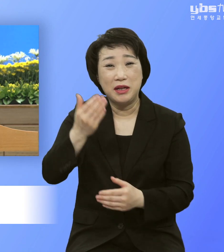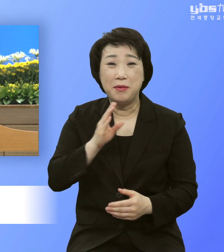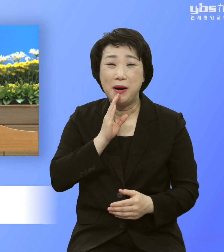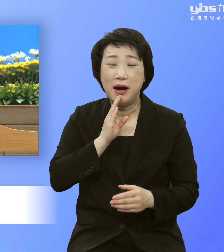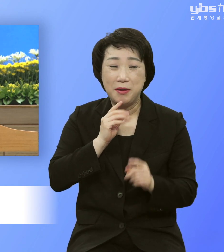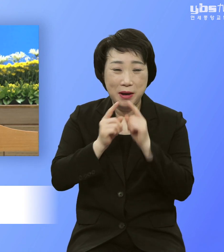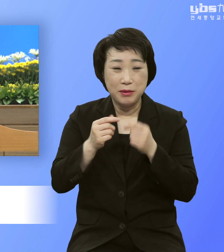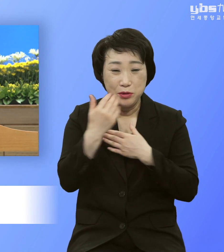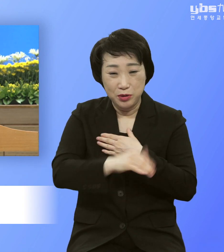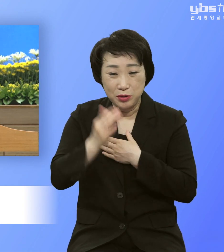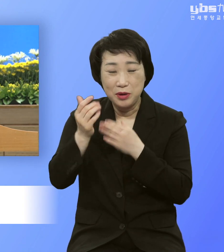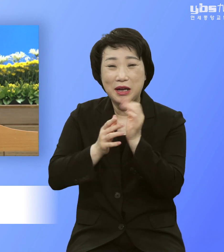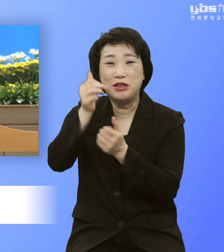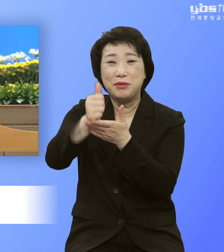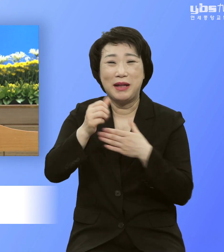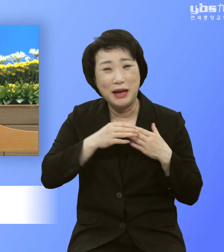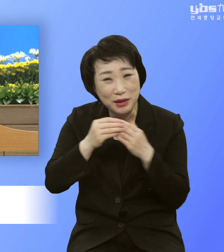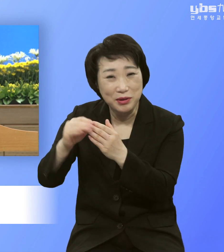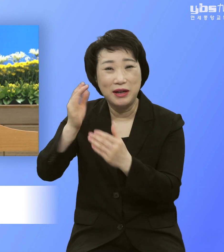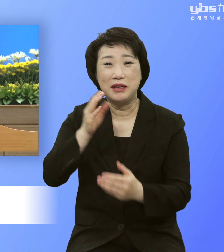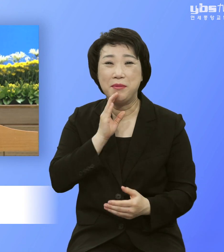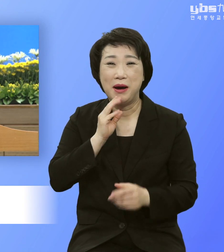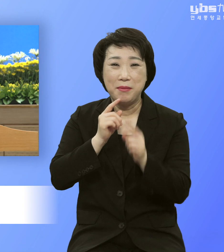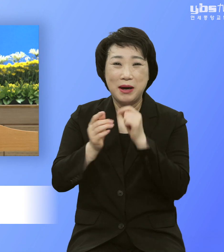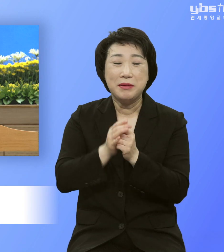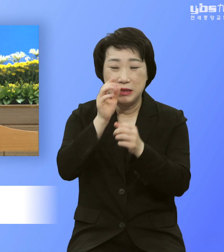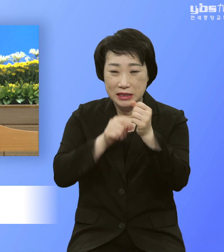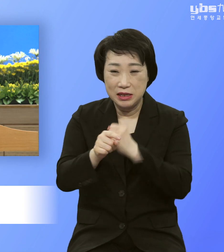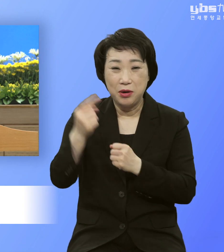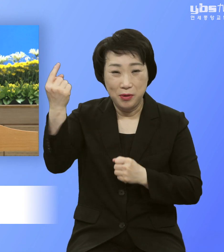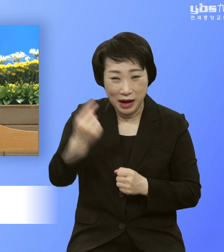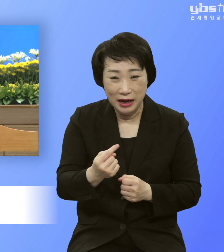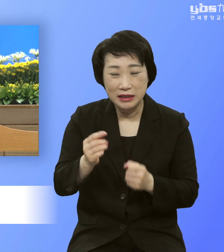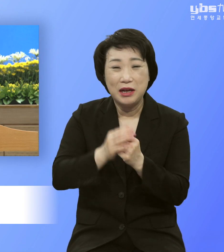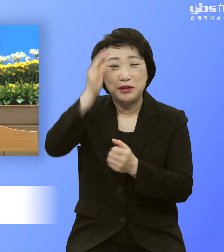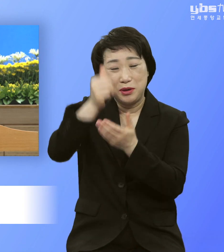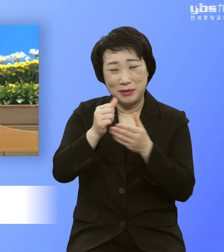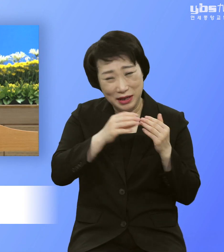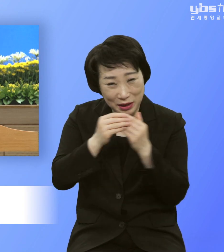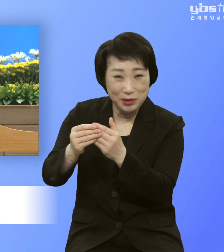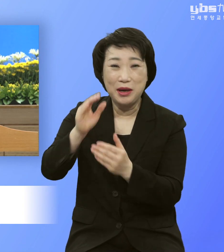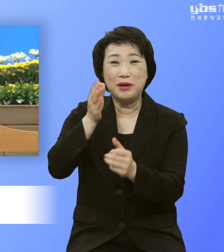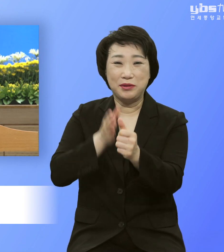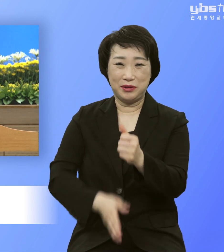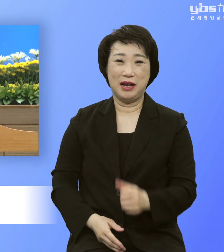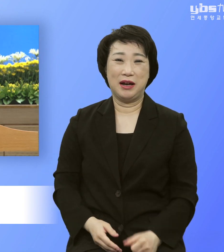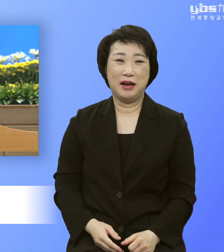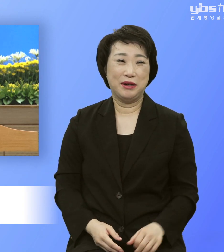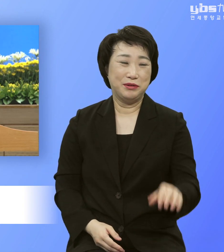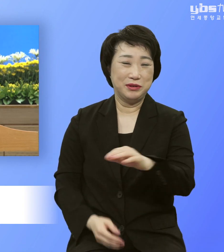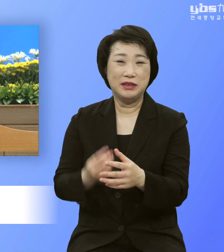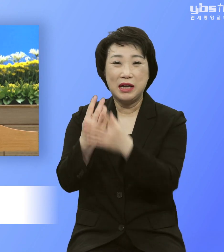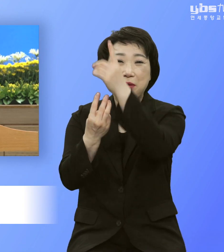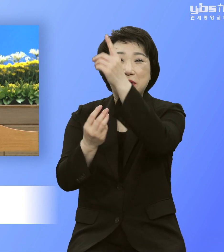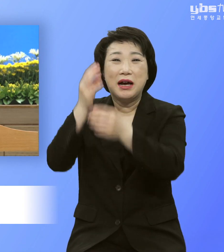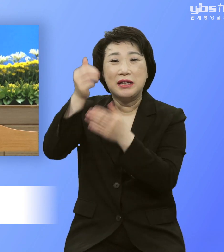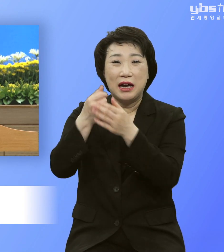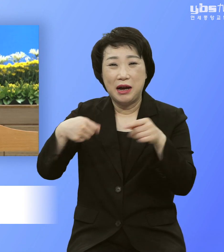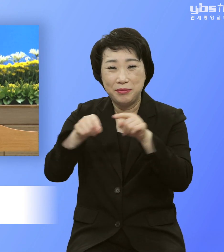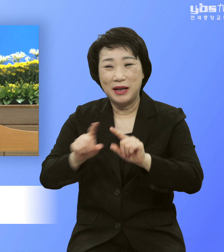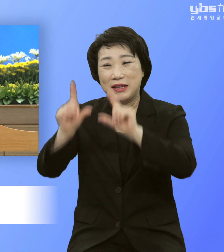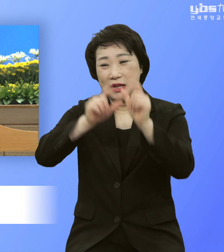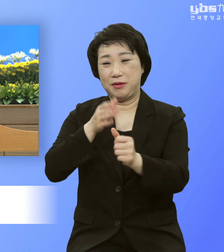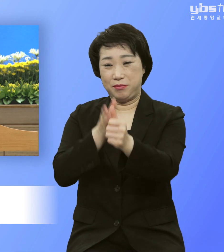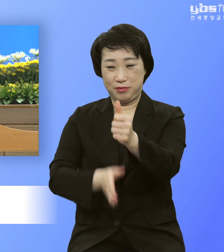말씀이 육신이 이루셨으니 예수님이십니다. 말씀이 진리로 오셨으니 성령이십니다. 우리는 삼위 하나님으로 산다 이